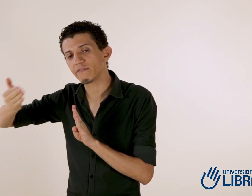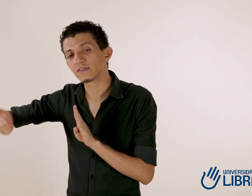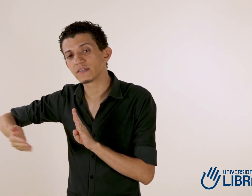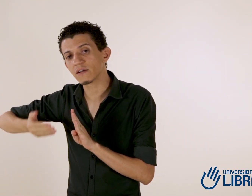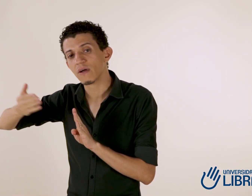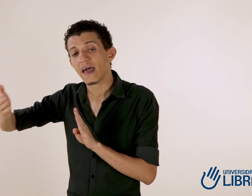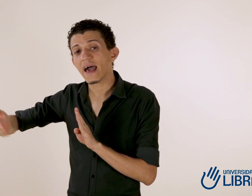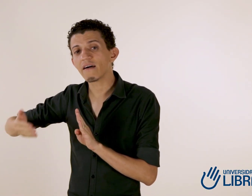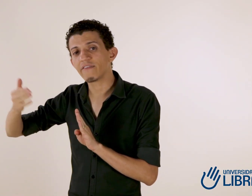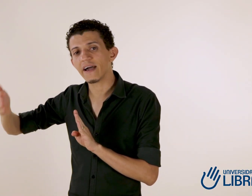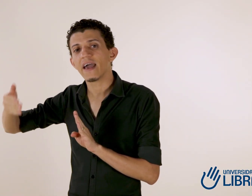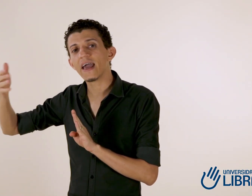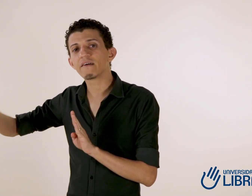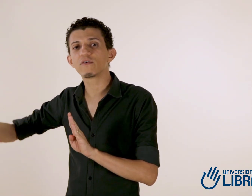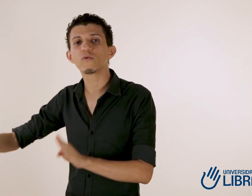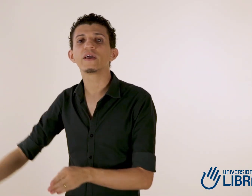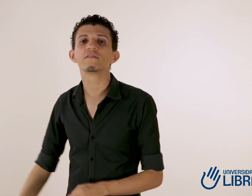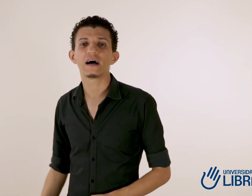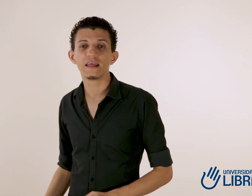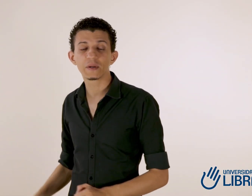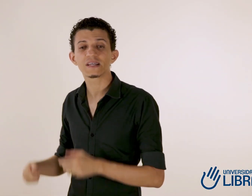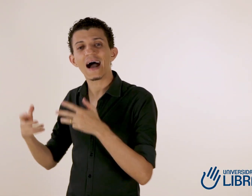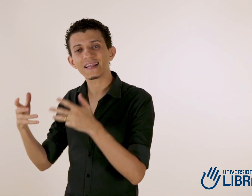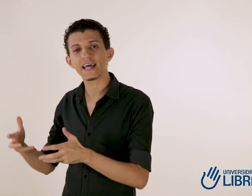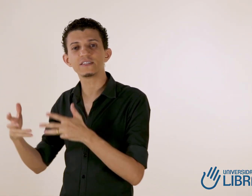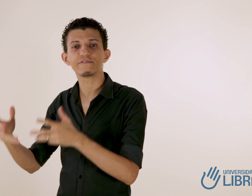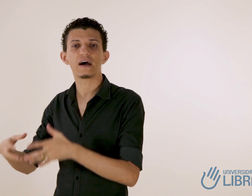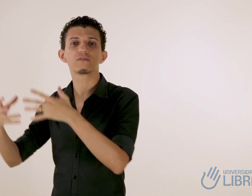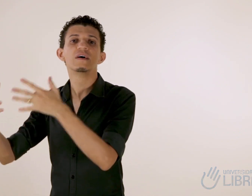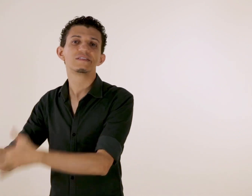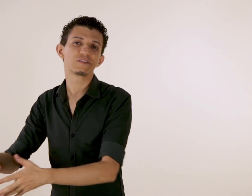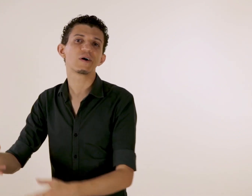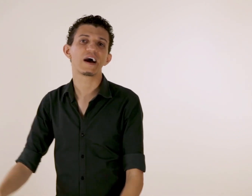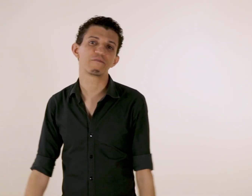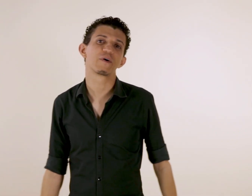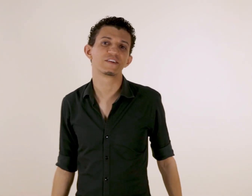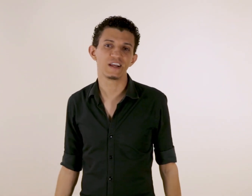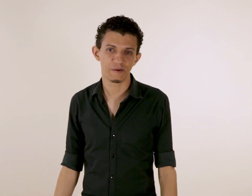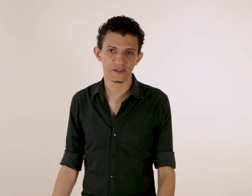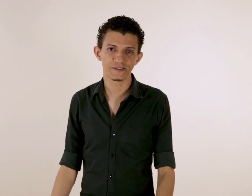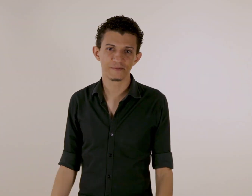avançando, ela vai evoluindo na Libras até, de fato, se tornar fluente em Libras.